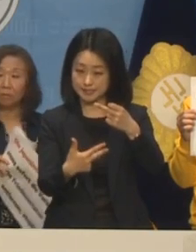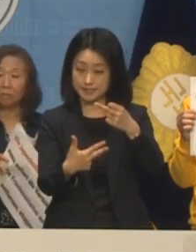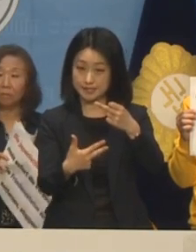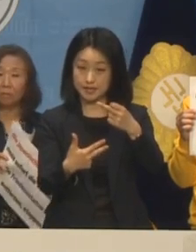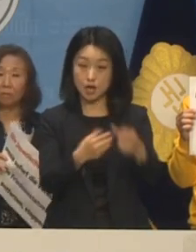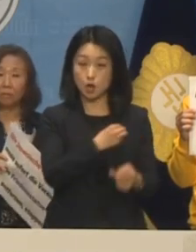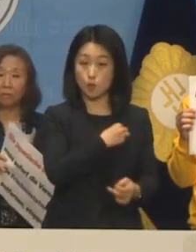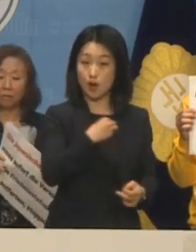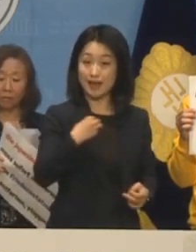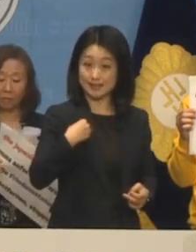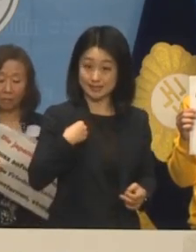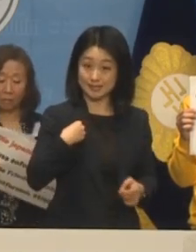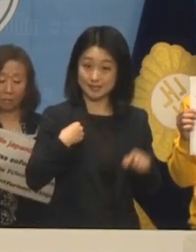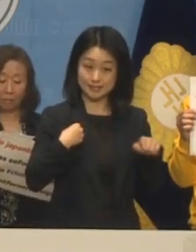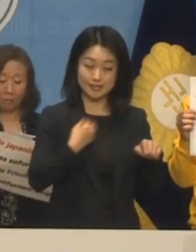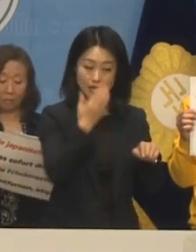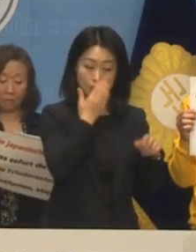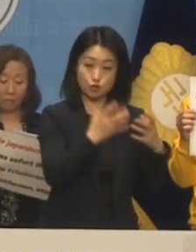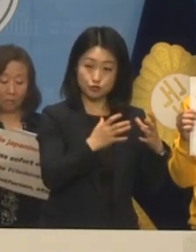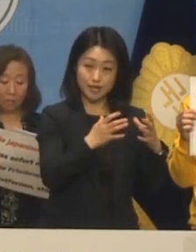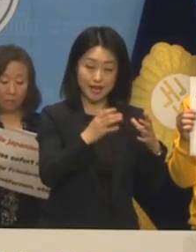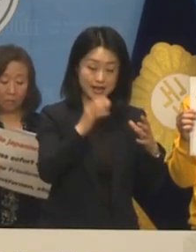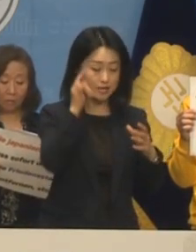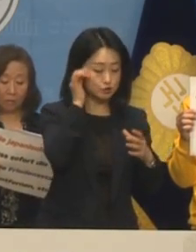폴란드 바르샤바 게토 유대인